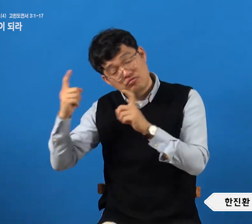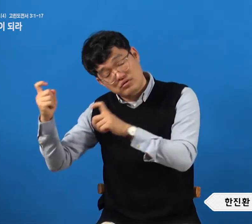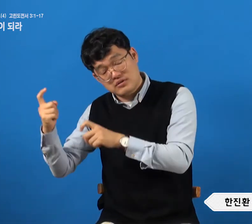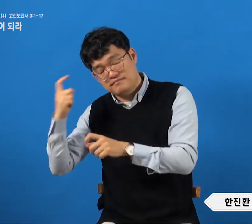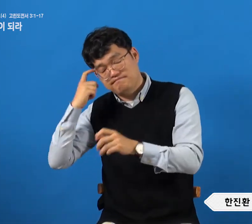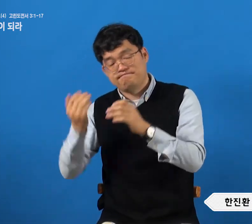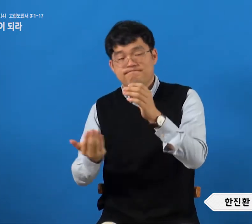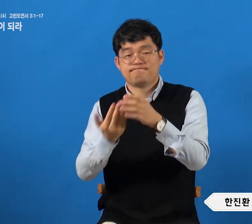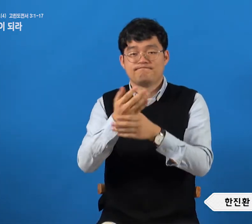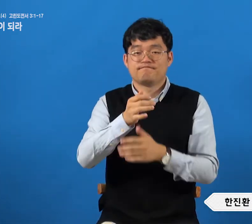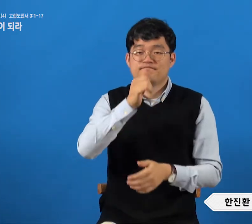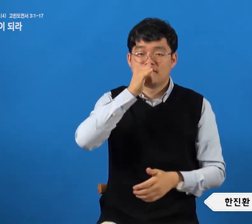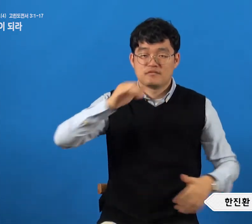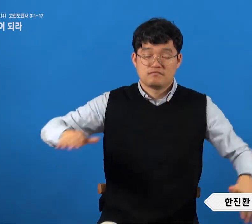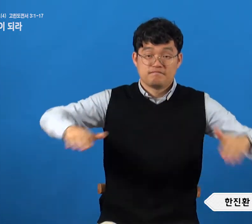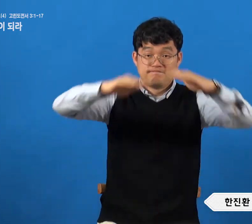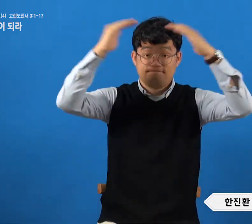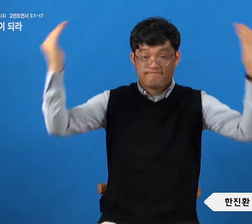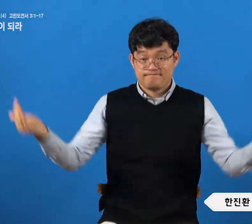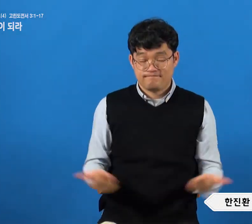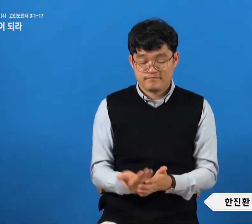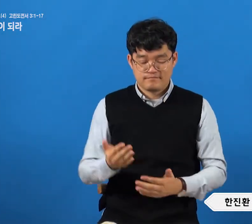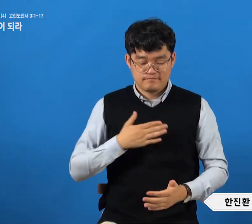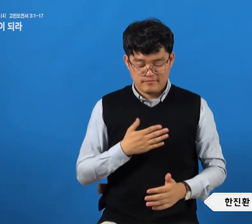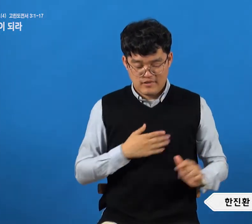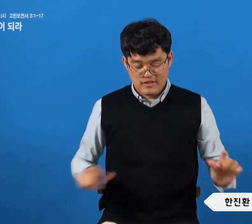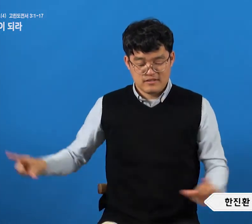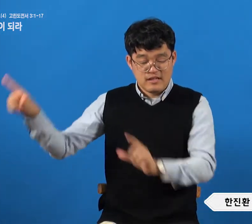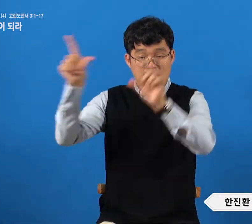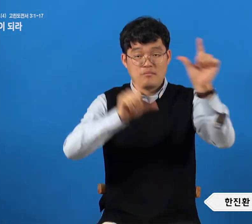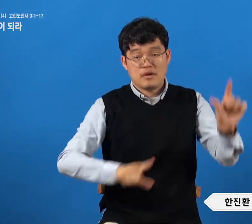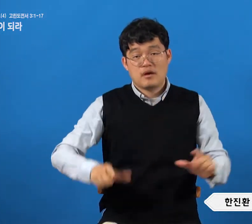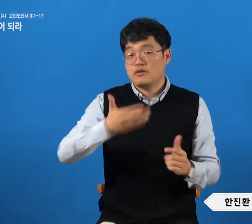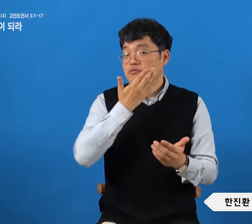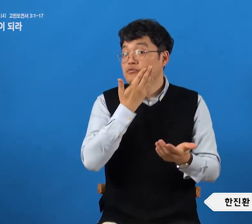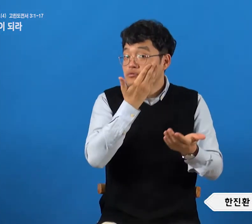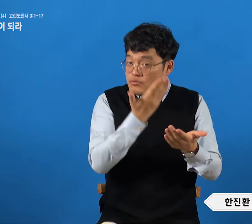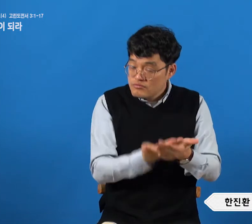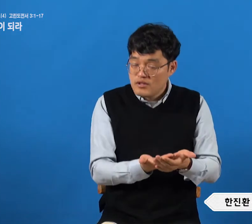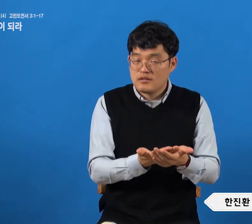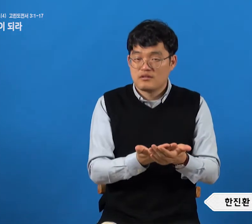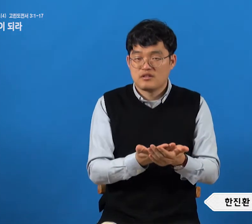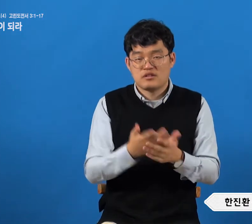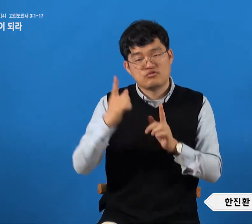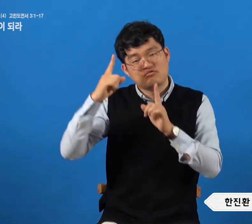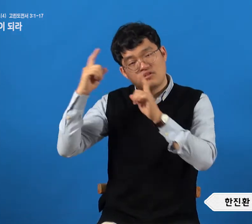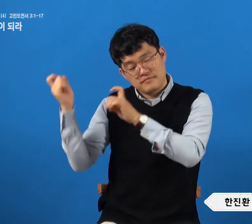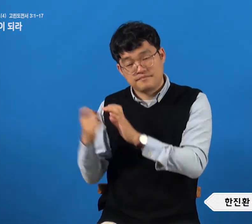추억들이 떠올랐습니다. 모두가 제 삶의 소중한 편린들입니다.